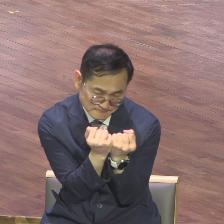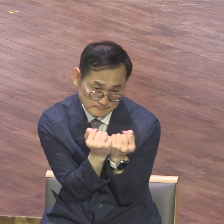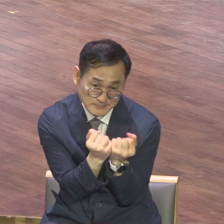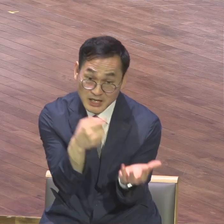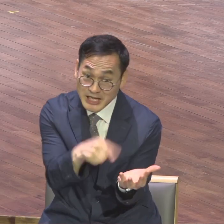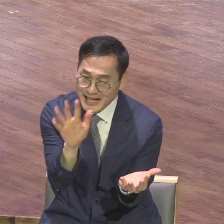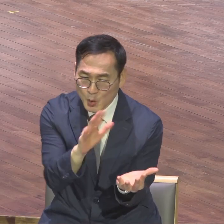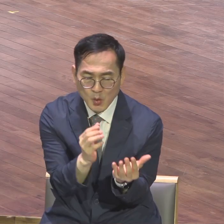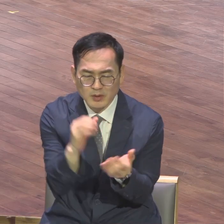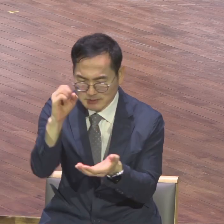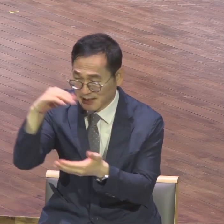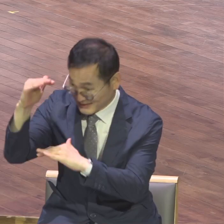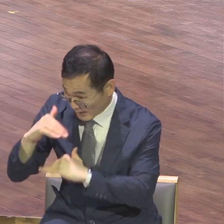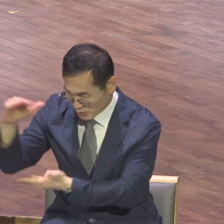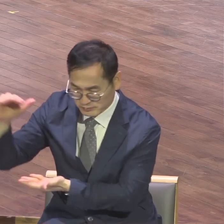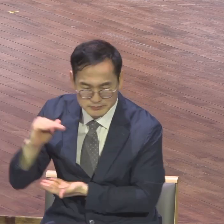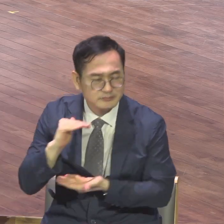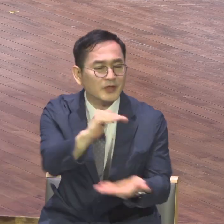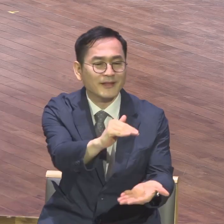보다도 전달한 거예요. 잘.